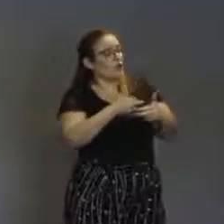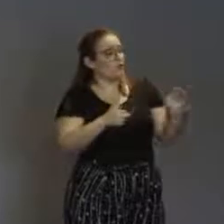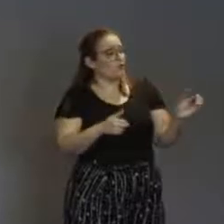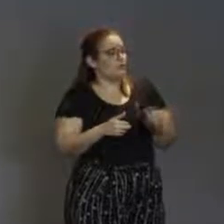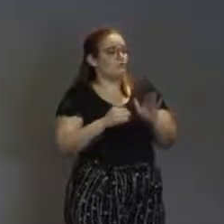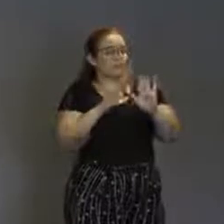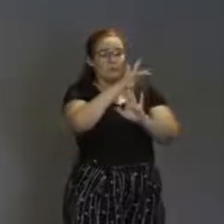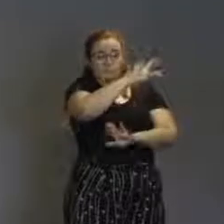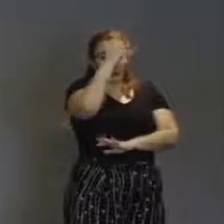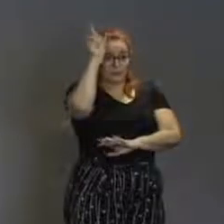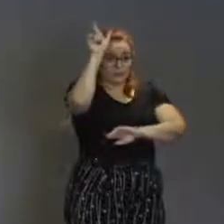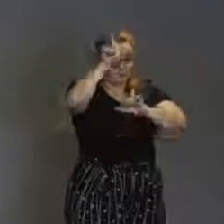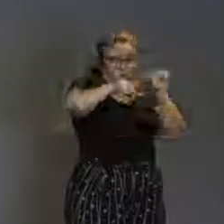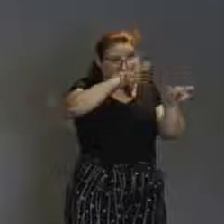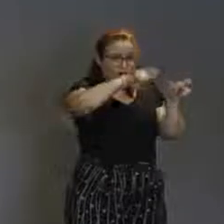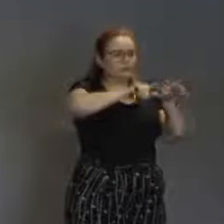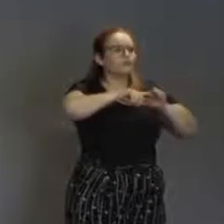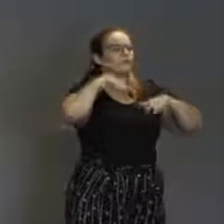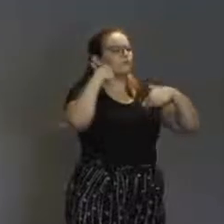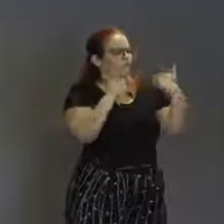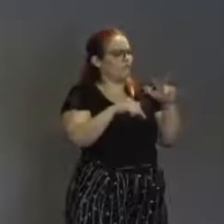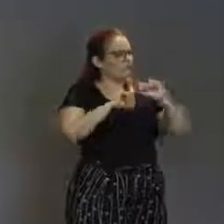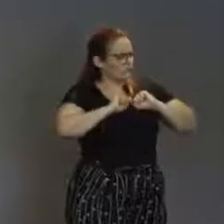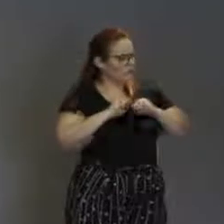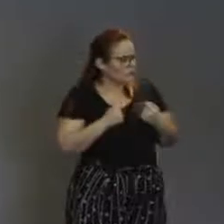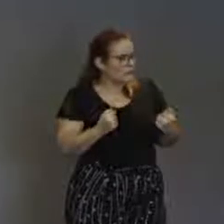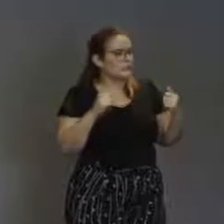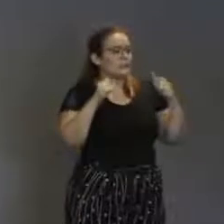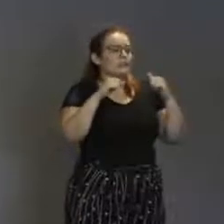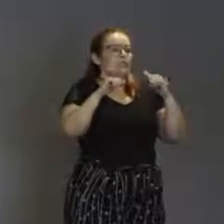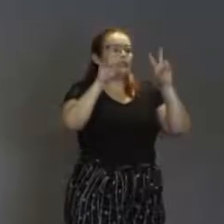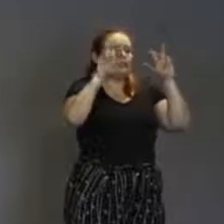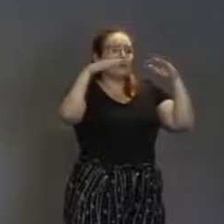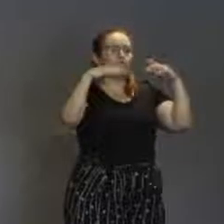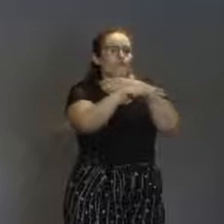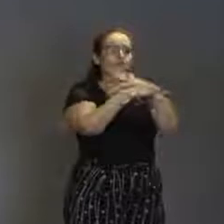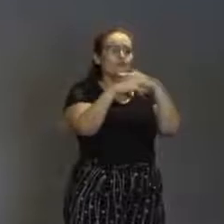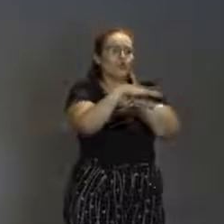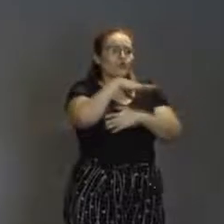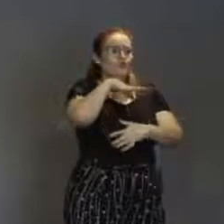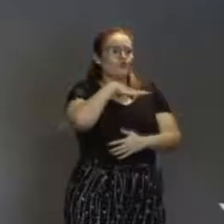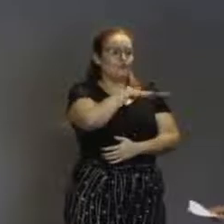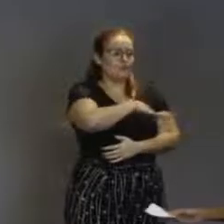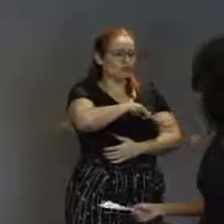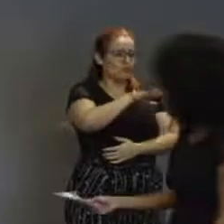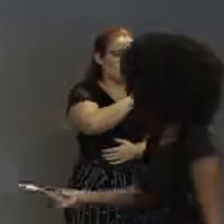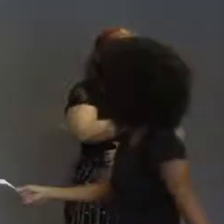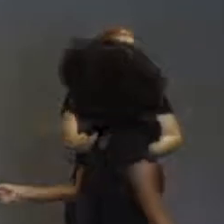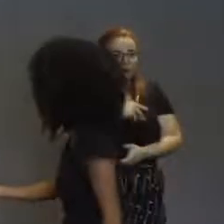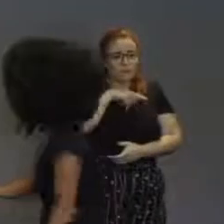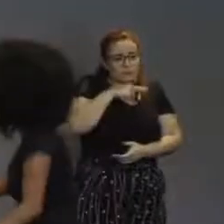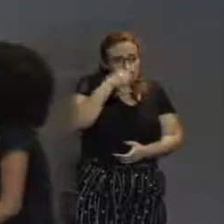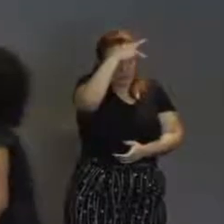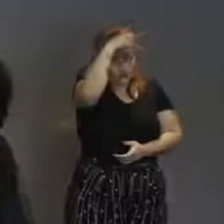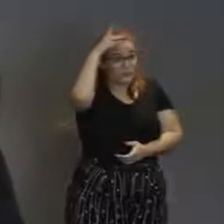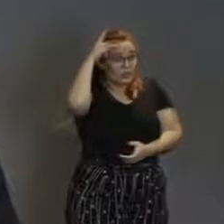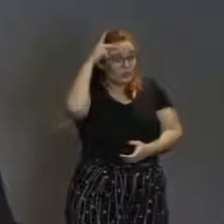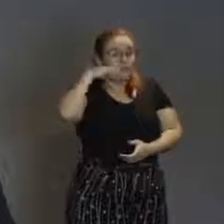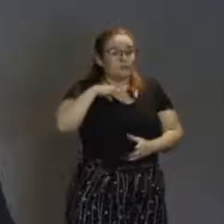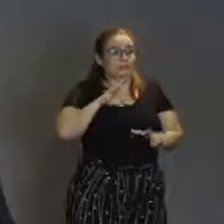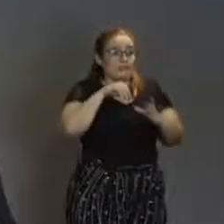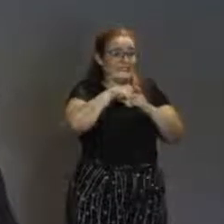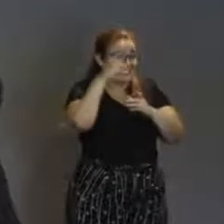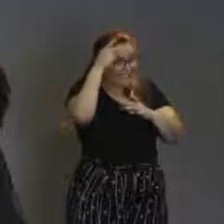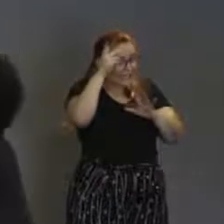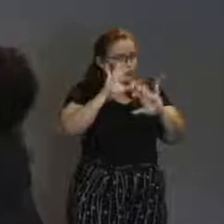pessoas que estão trabalhando com mobilidade urbana nos governos, né, e eu falo bem da Prefeitura de São Paulo, que é onde eu conheço melhor, elas